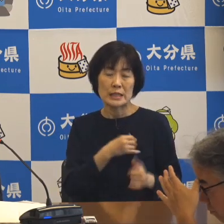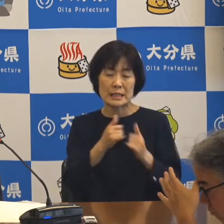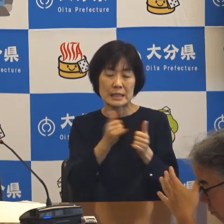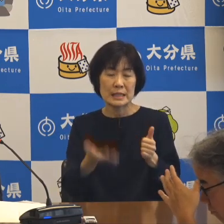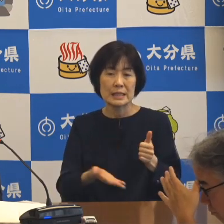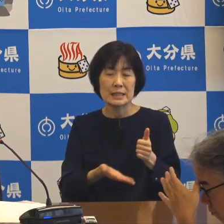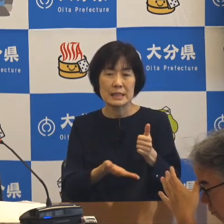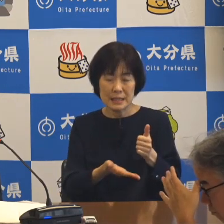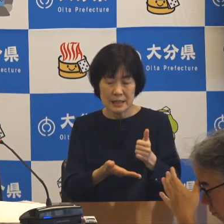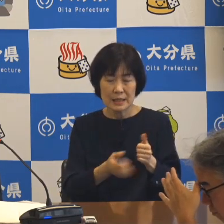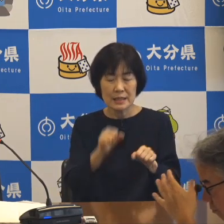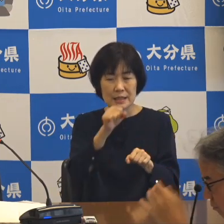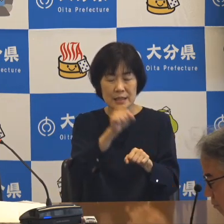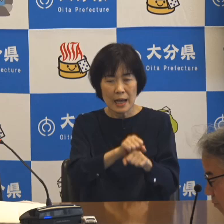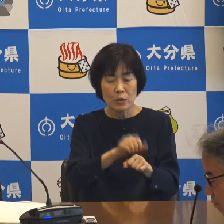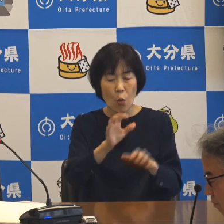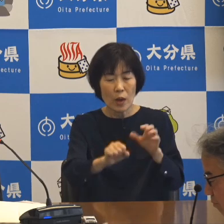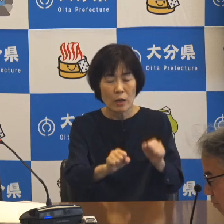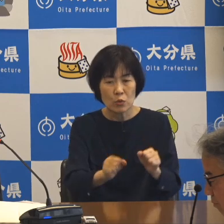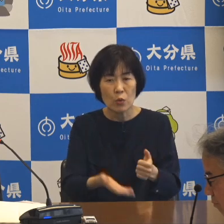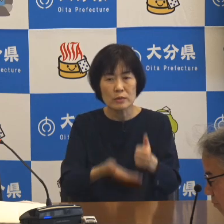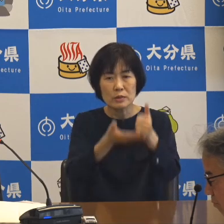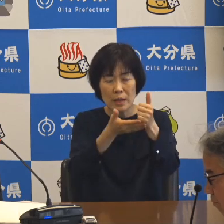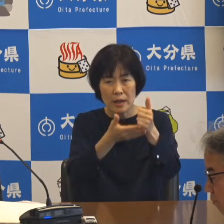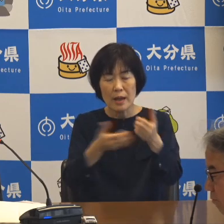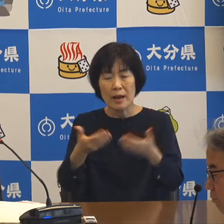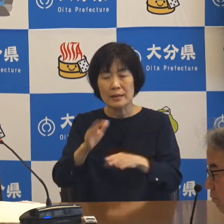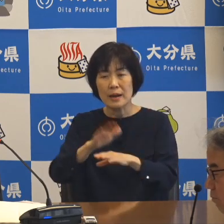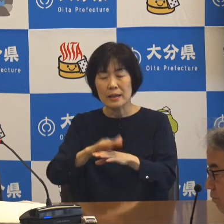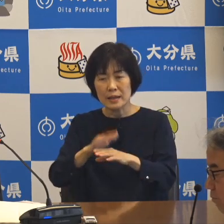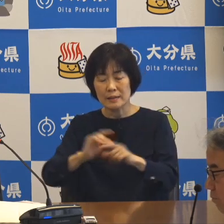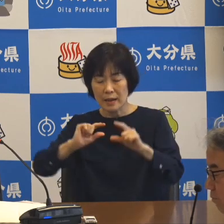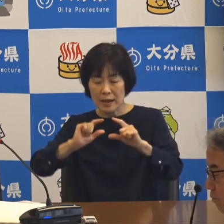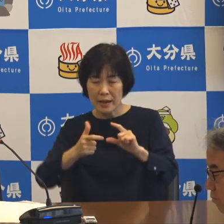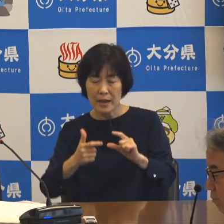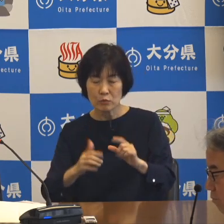保、育成と働き方改革の推進ということで